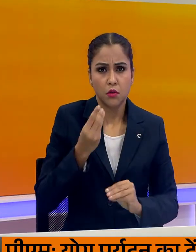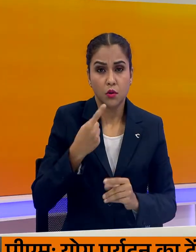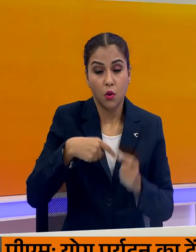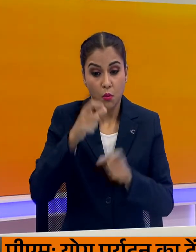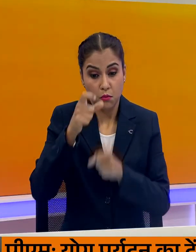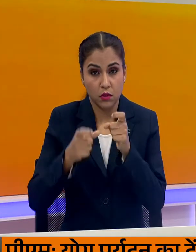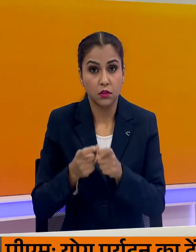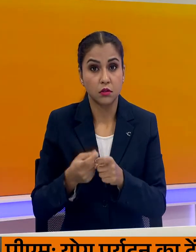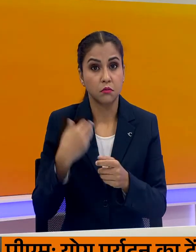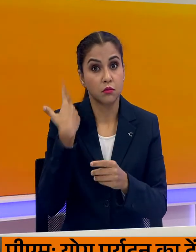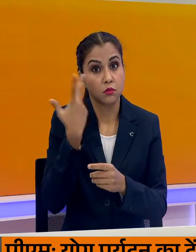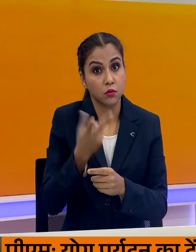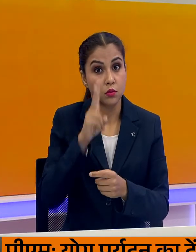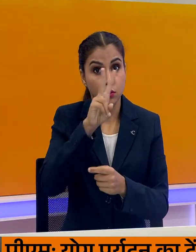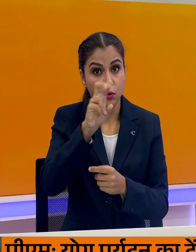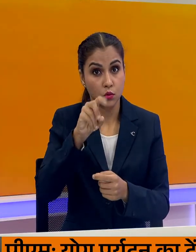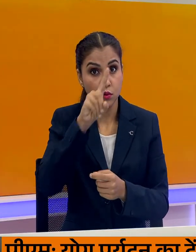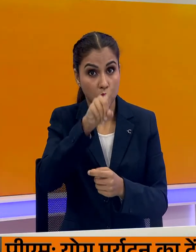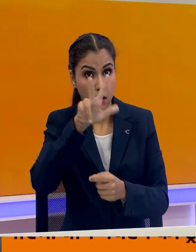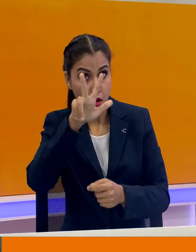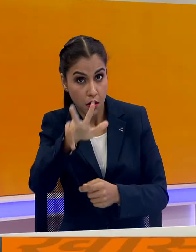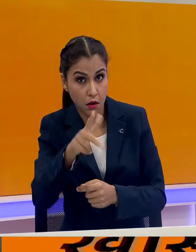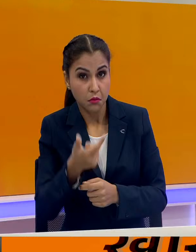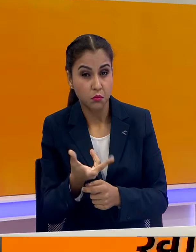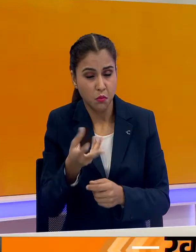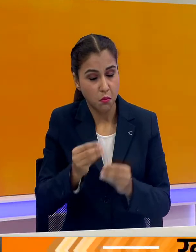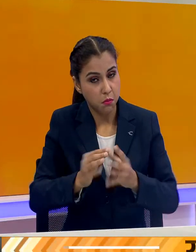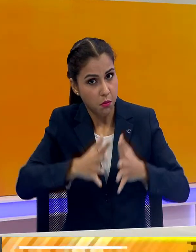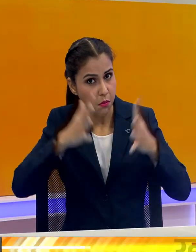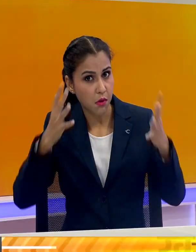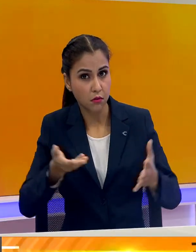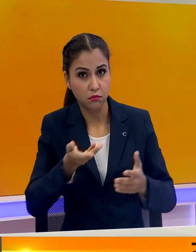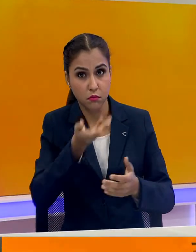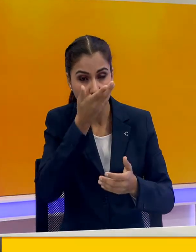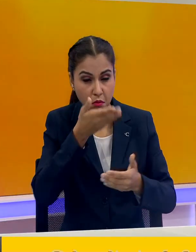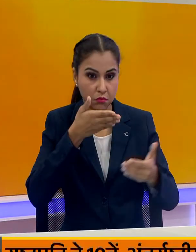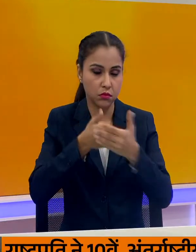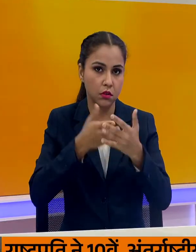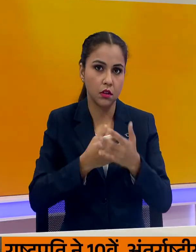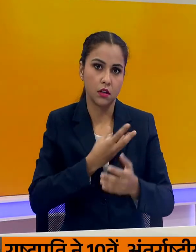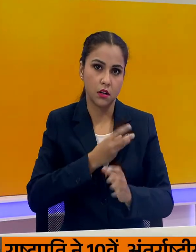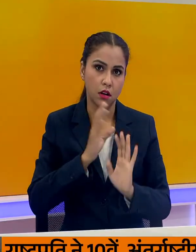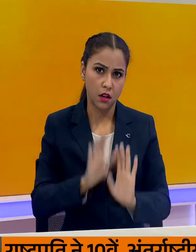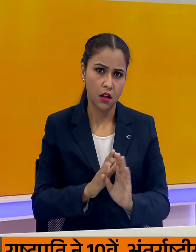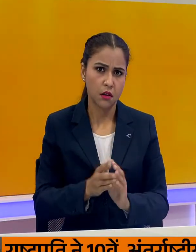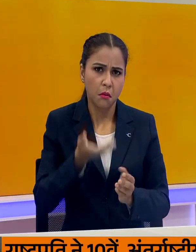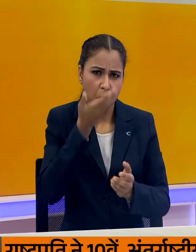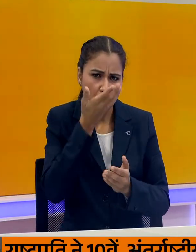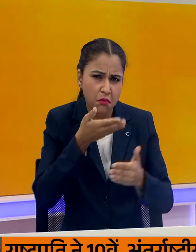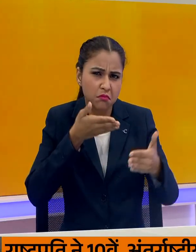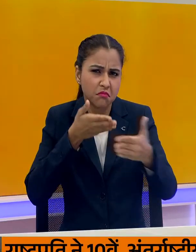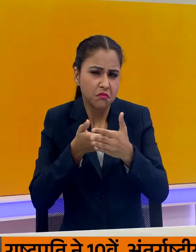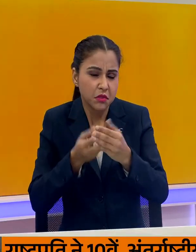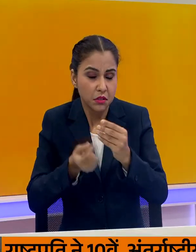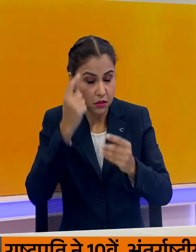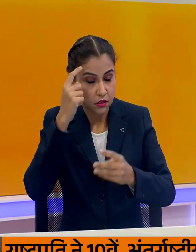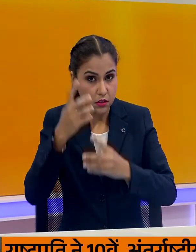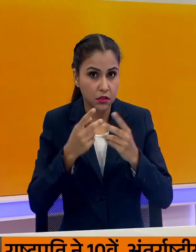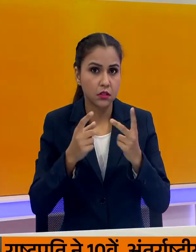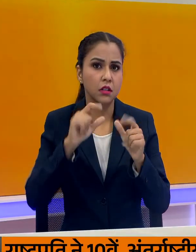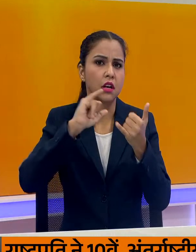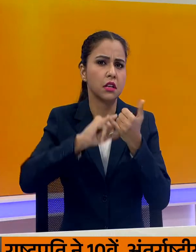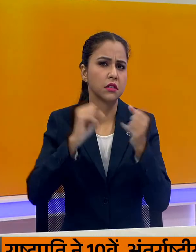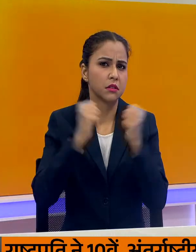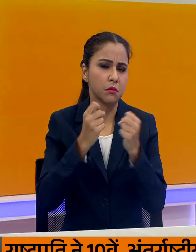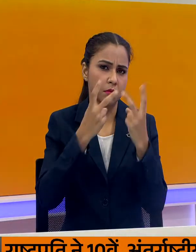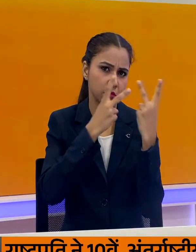फिर से 2018 में आए भीषण जल संकट का डर सताने लगा है। जल संकट से जूझते शिमला पर देखिए हमारी ये